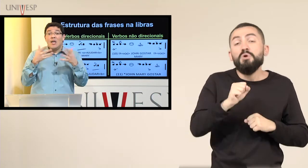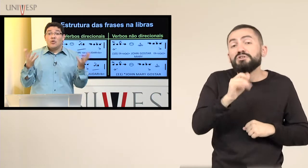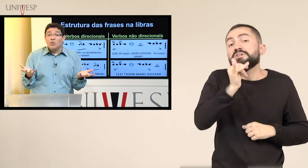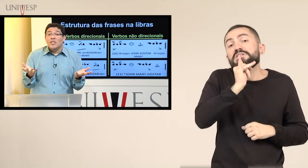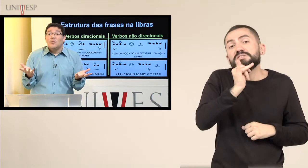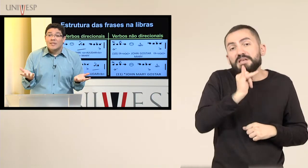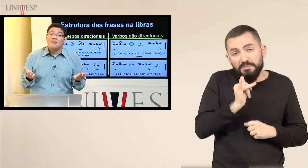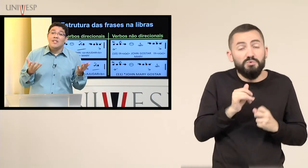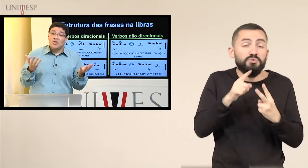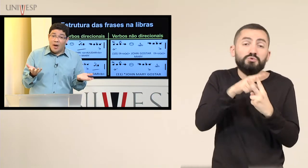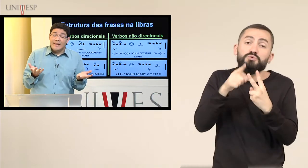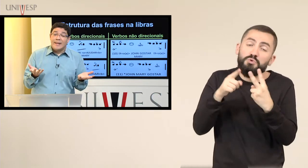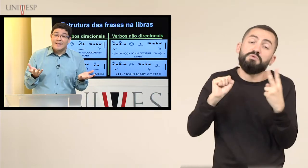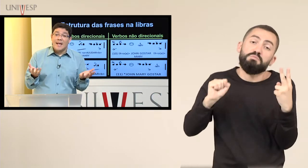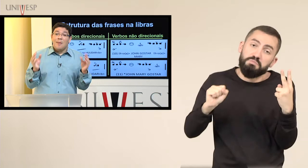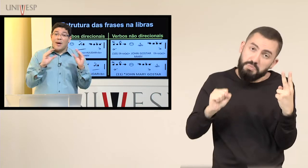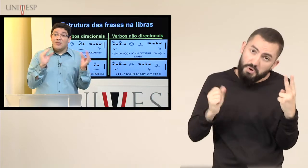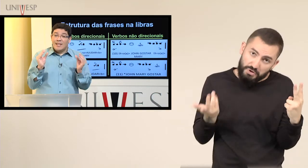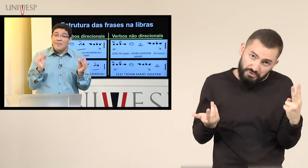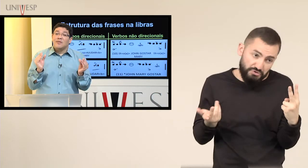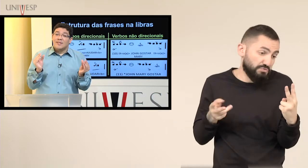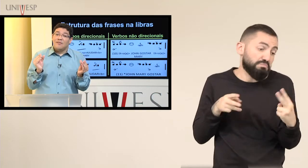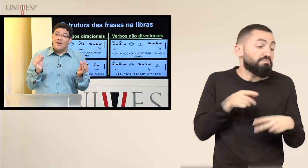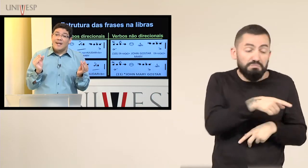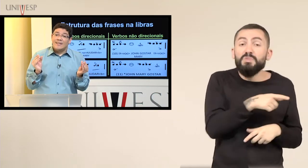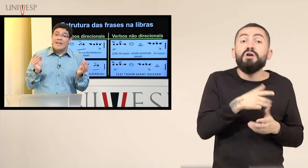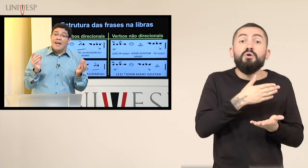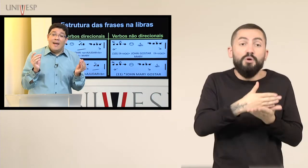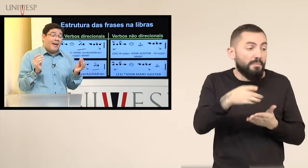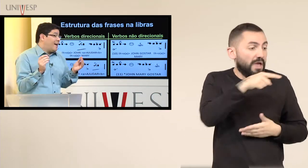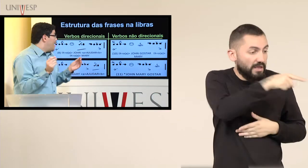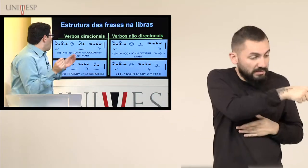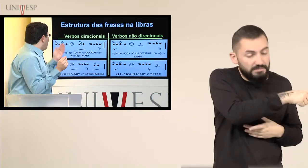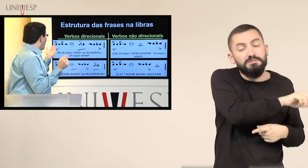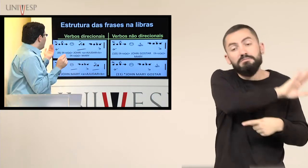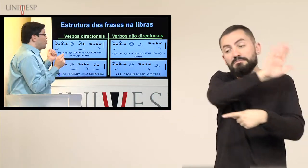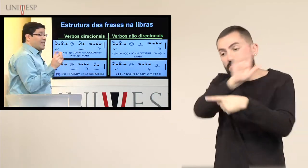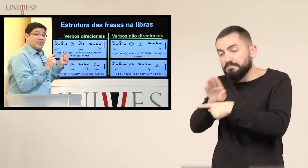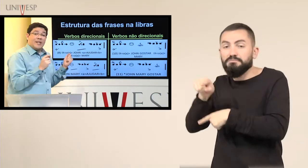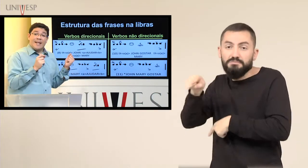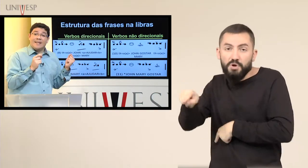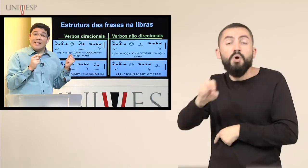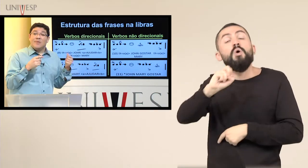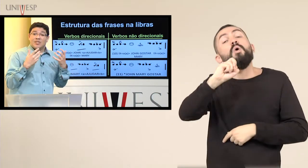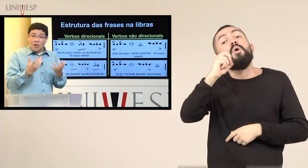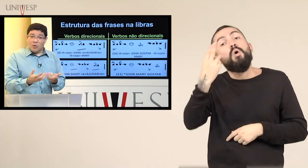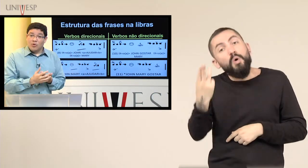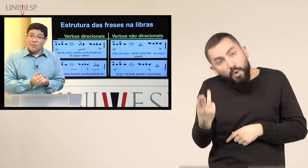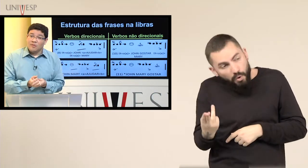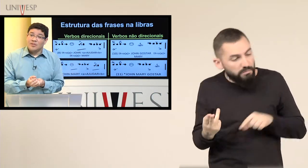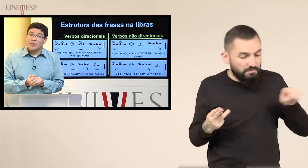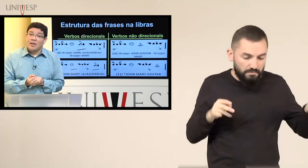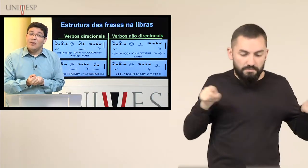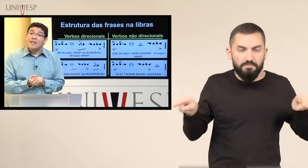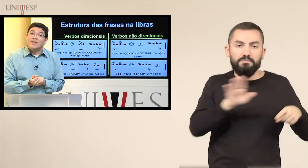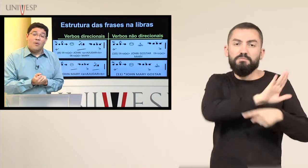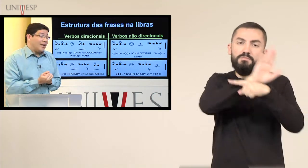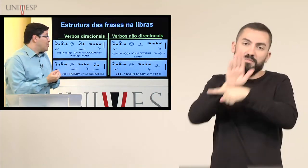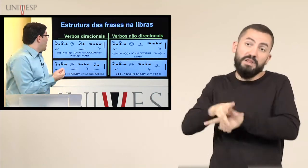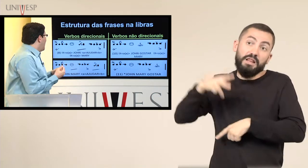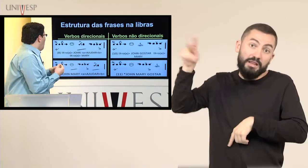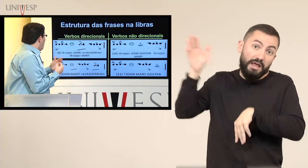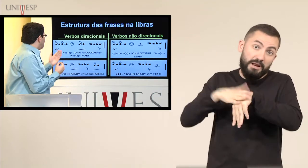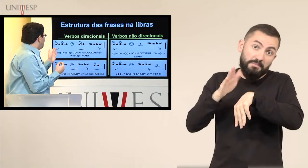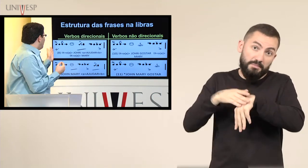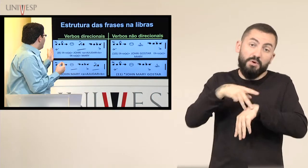existem duas possíveis ordens para os elementos da frase com verbos direcionais em Libras, de acordo com a professora Ronice